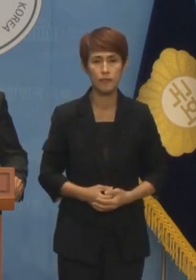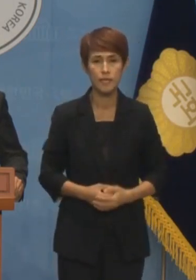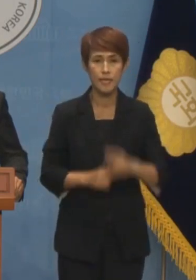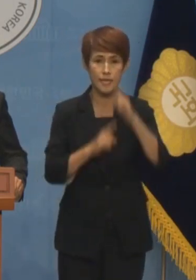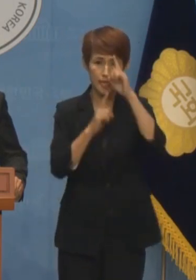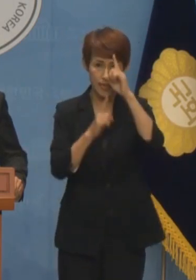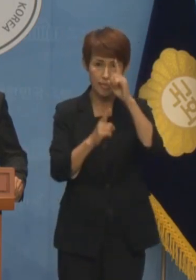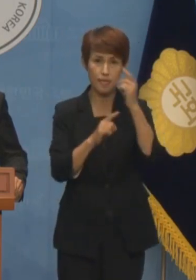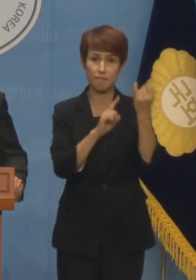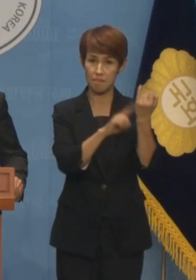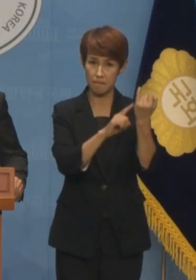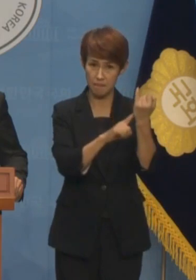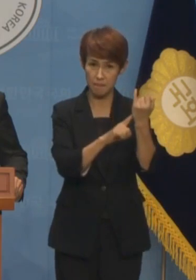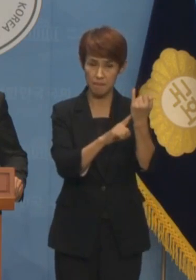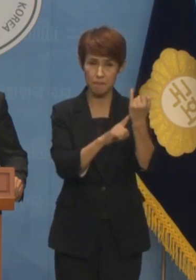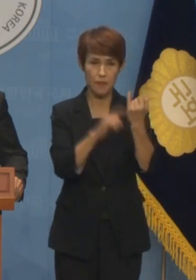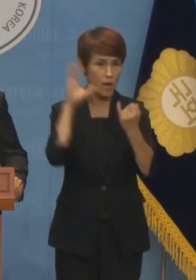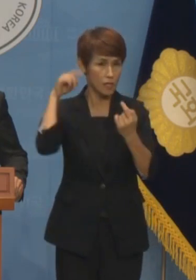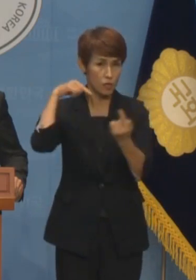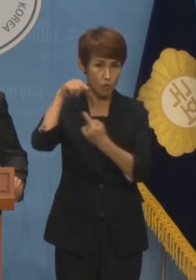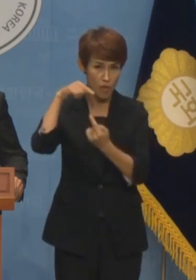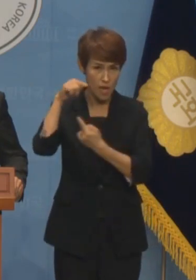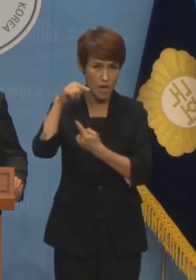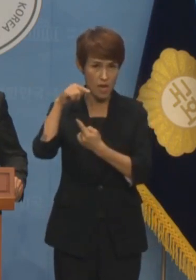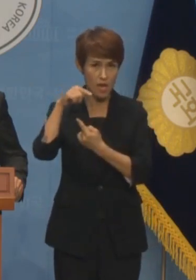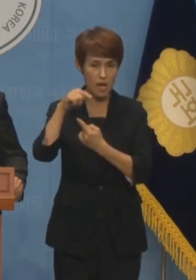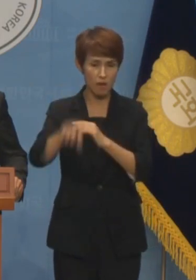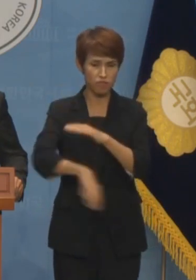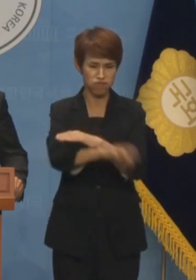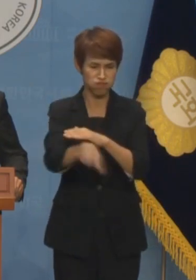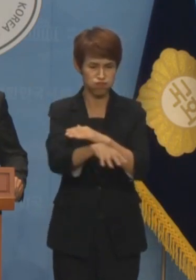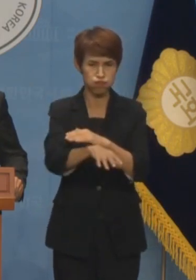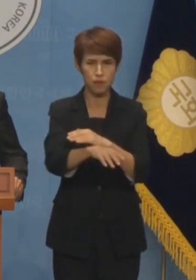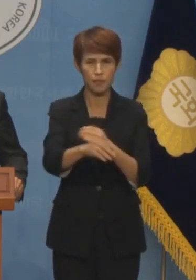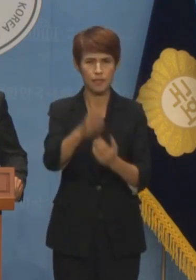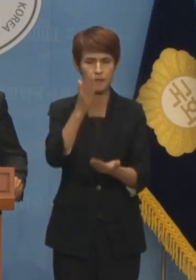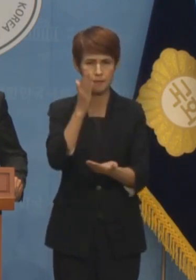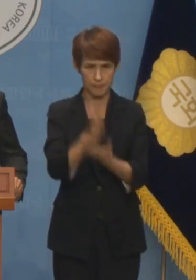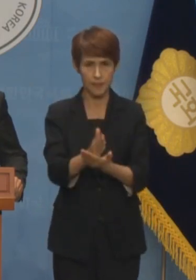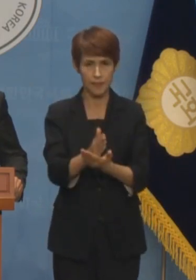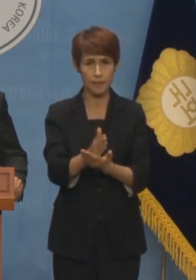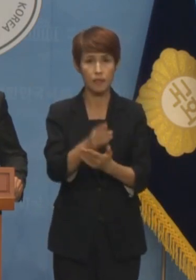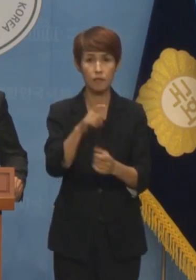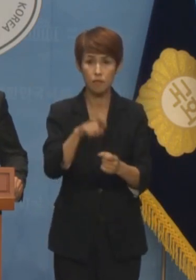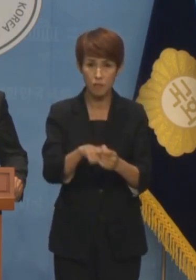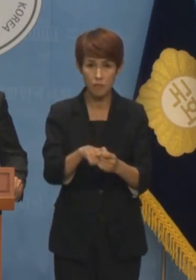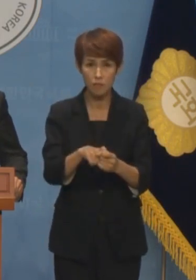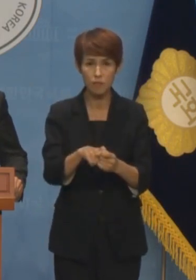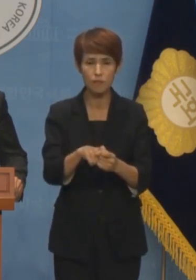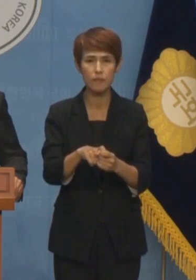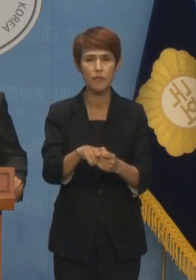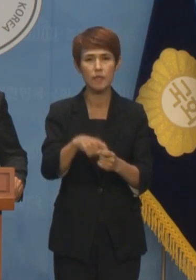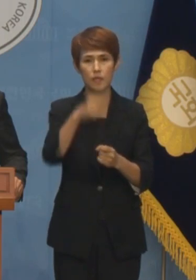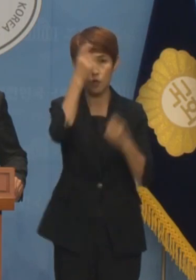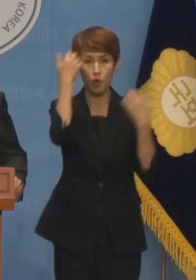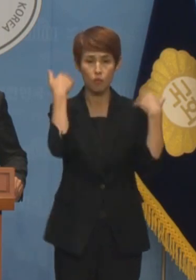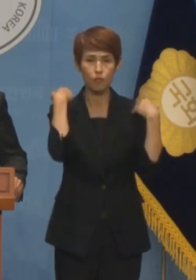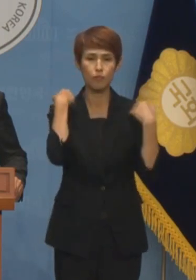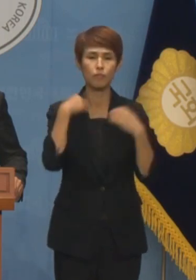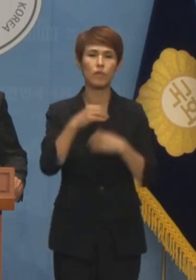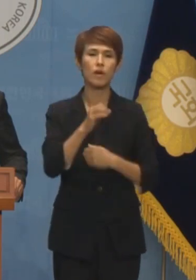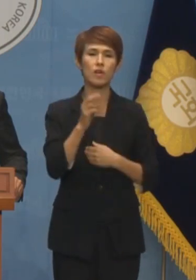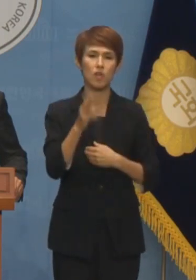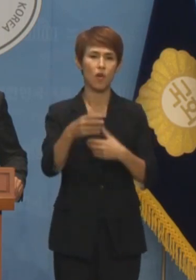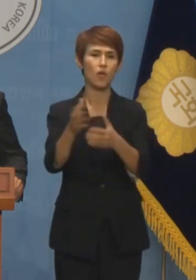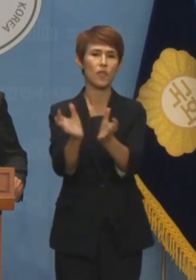이진숙 방송통신위원장 청문회가 맹탕 청문회, 요식행위로 끝나지 않도록 정부 여당의